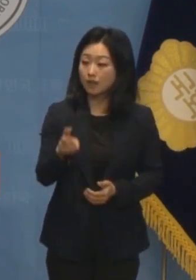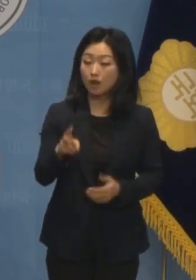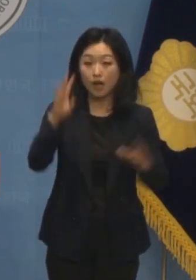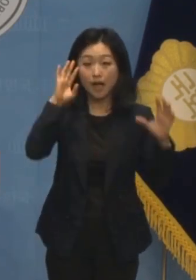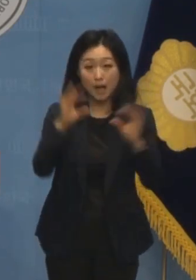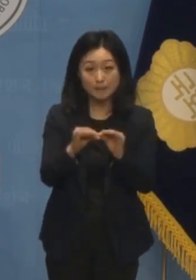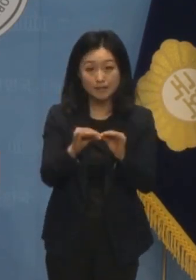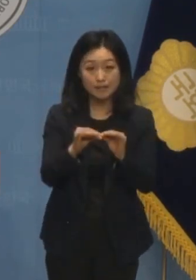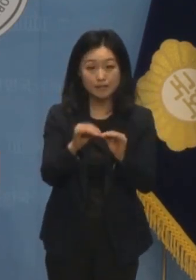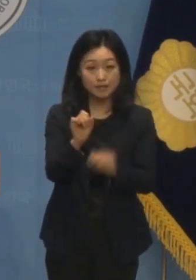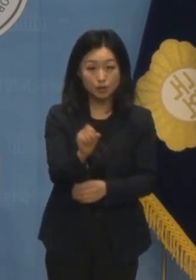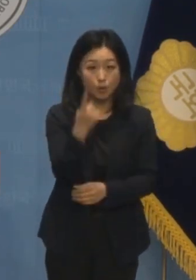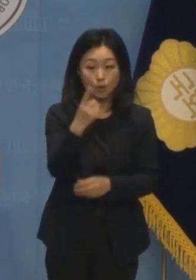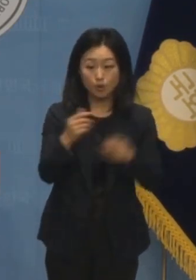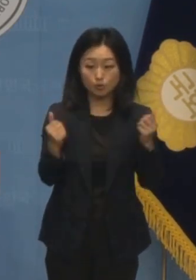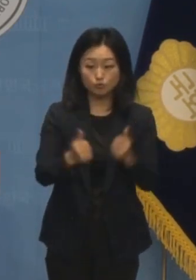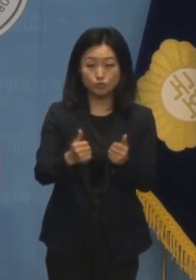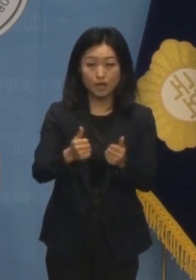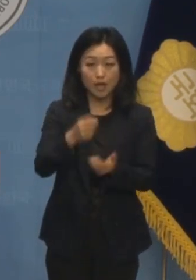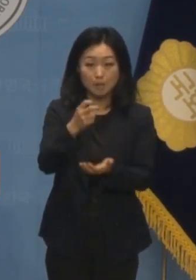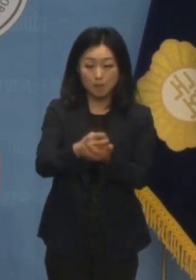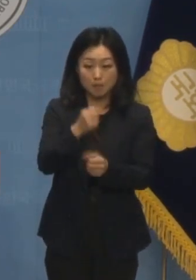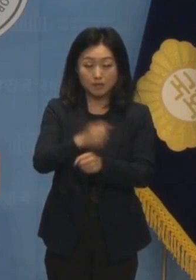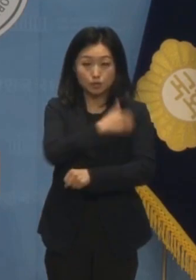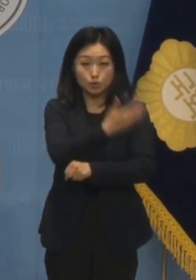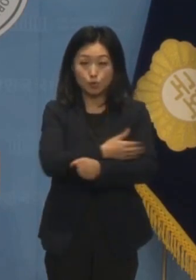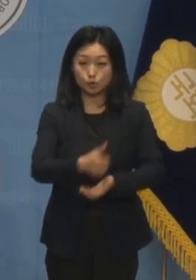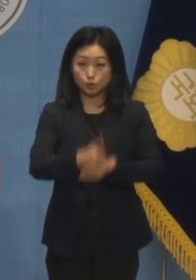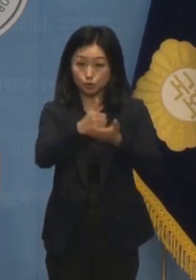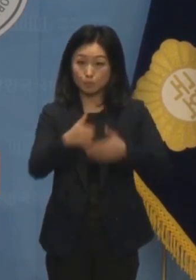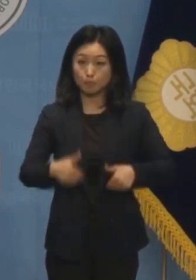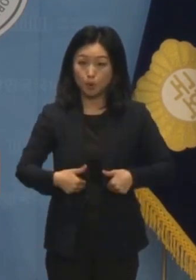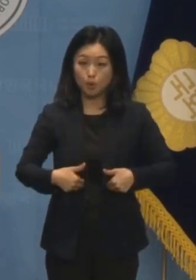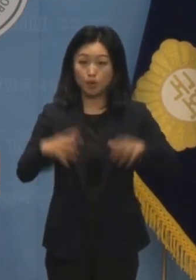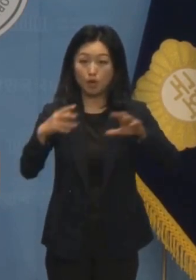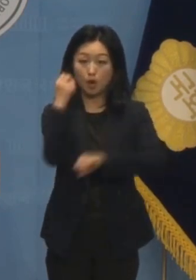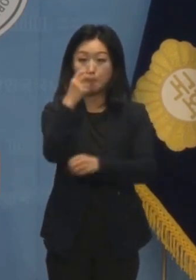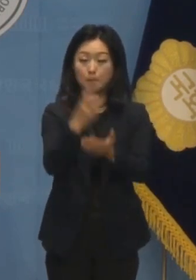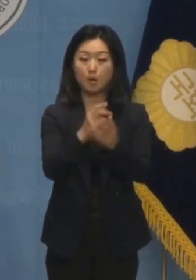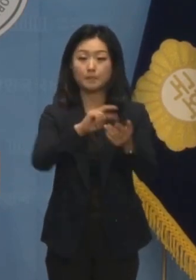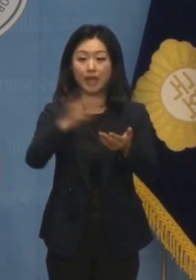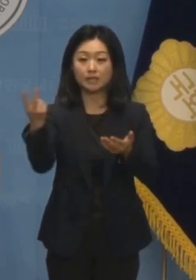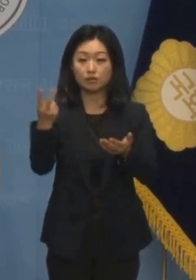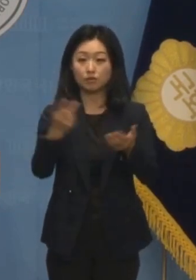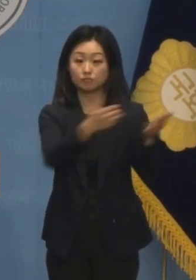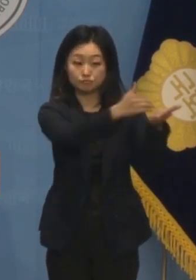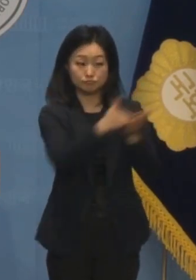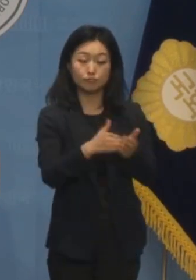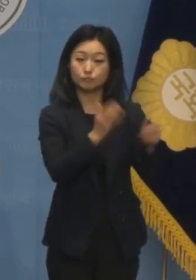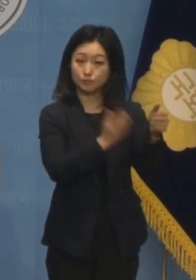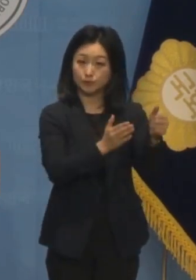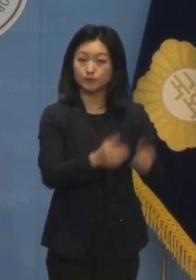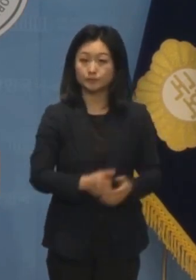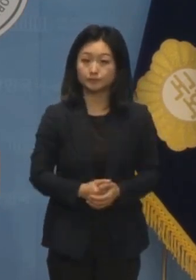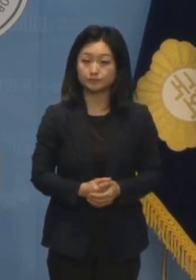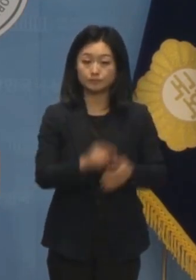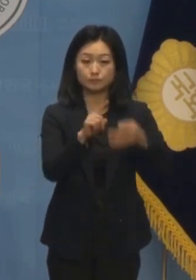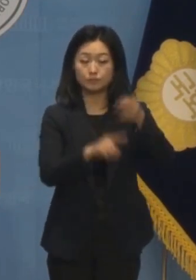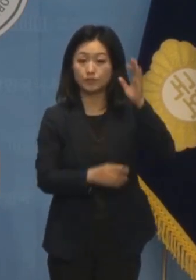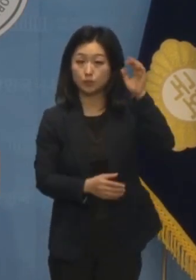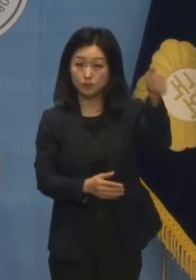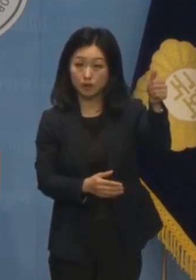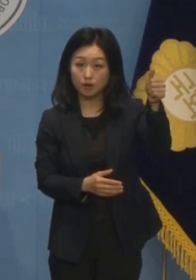합의를 전제로 국회의 입법권을 존중하겠다는 헌법 개정안을 내야 마땅합니다 윤석열